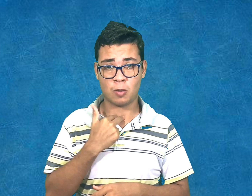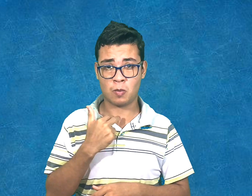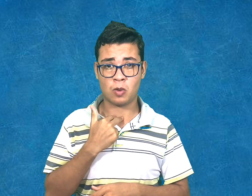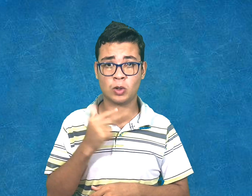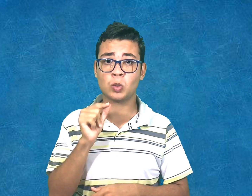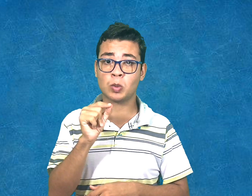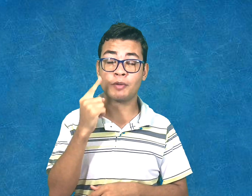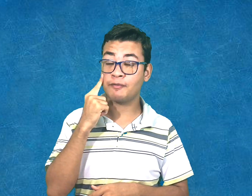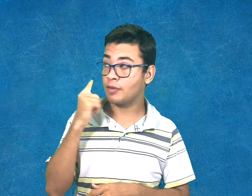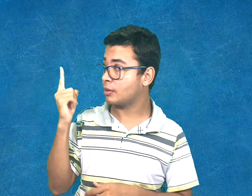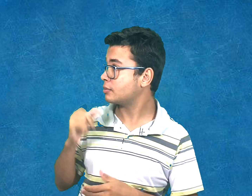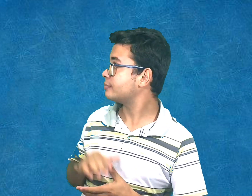fazer.